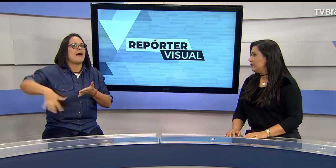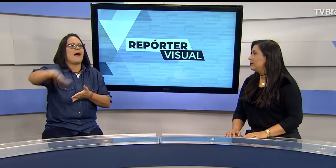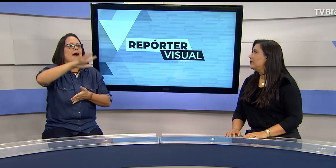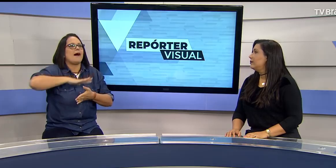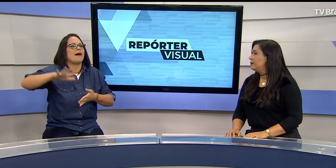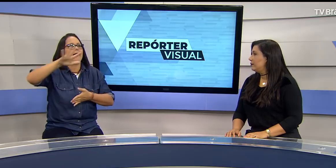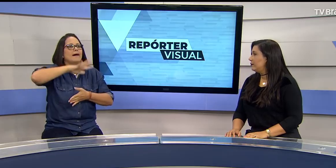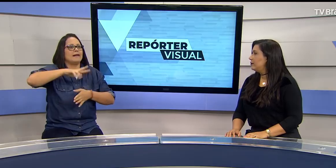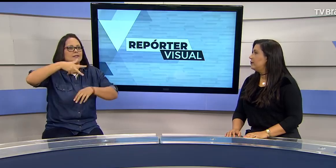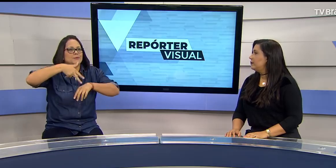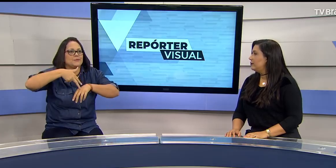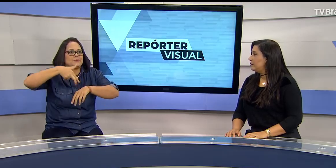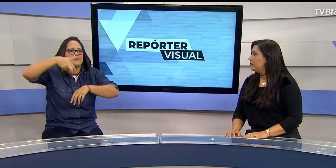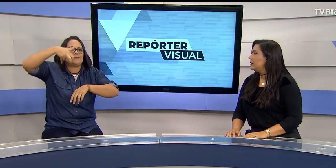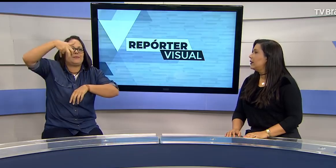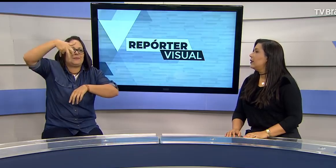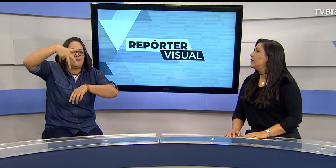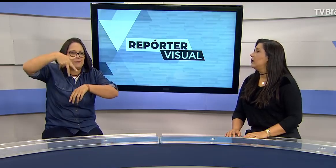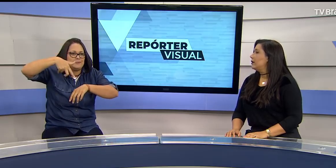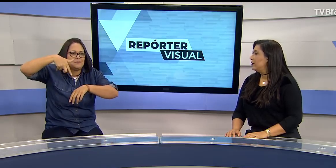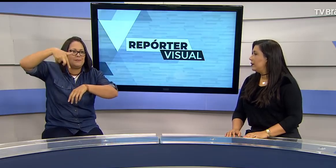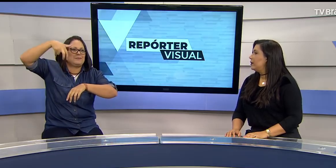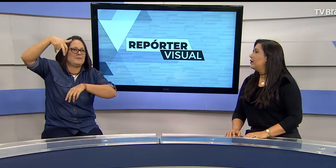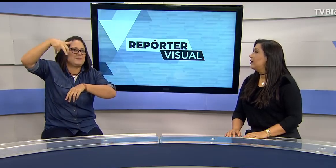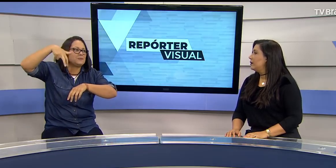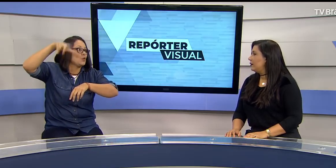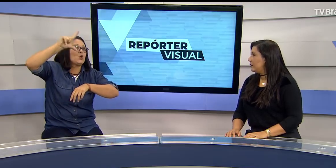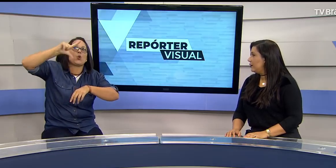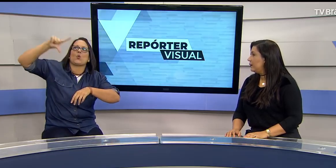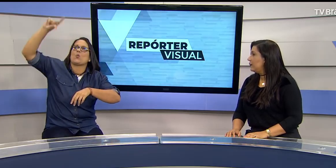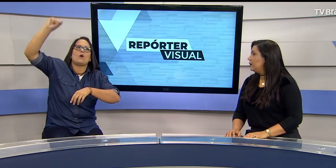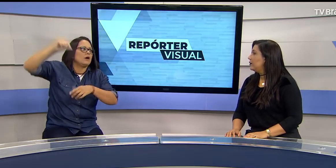material de apoio para ambientação no assunto.